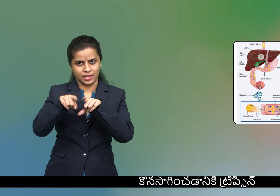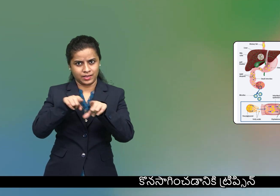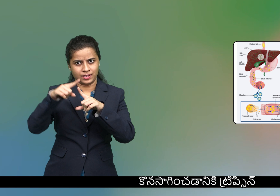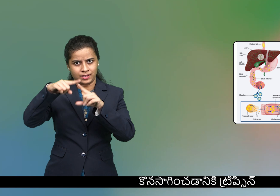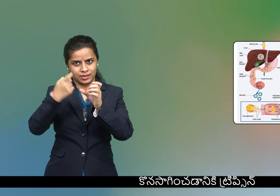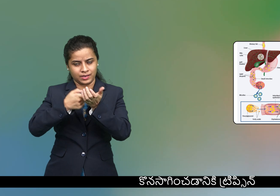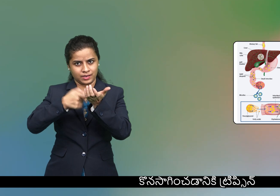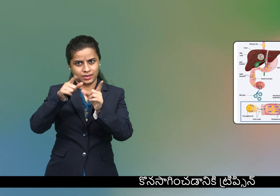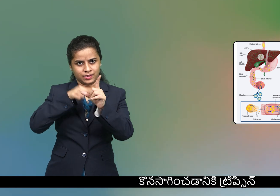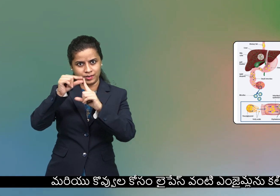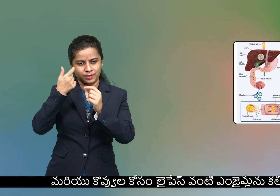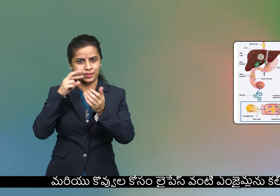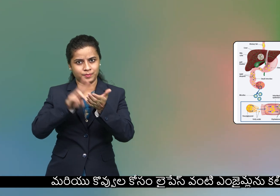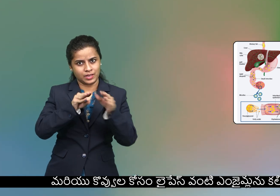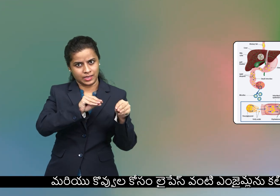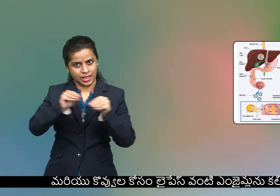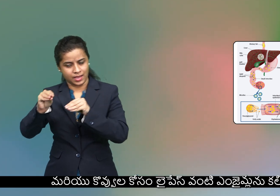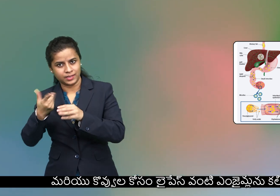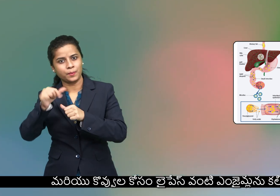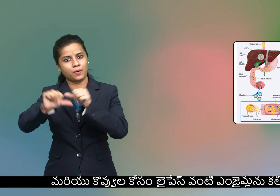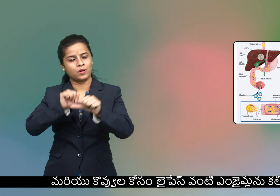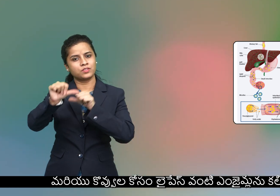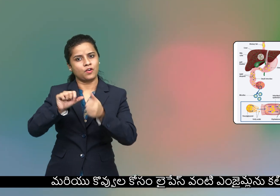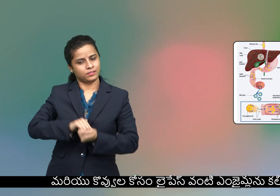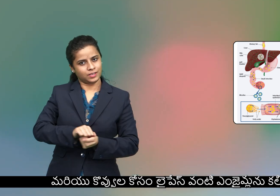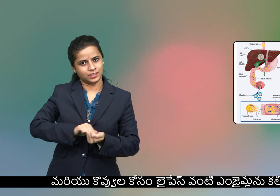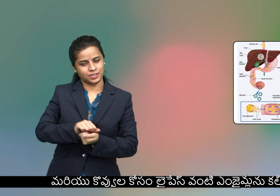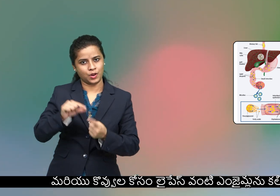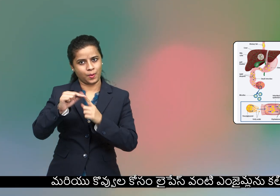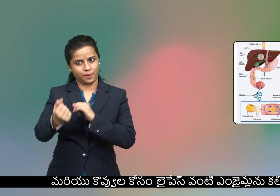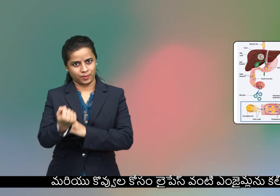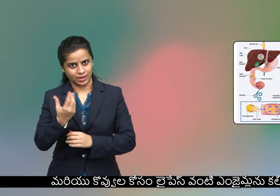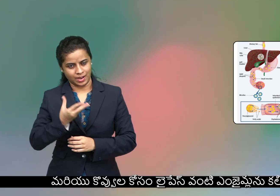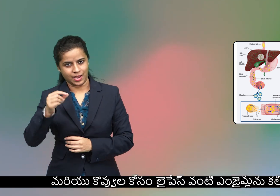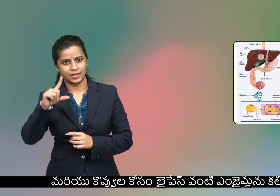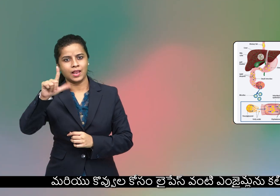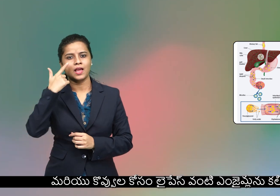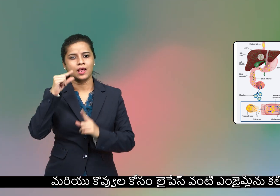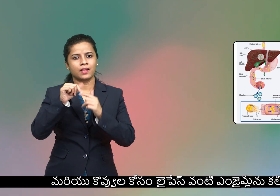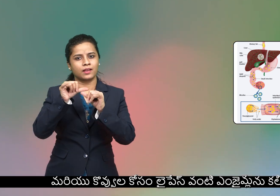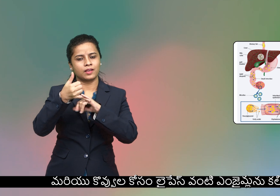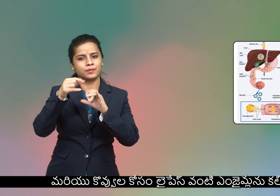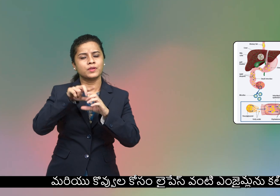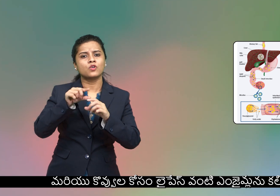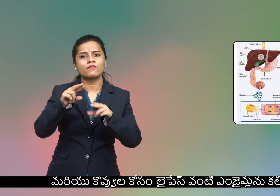కొనసాగించడానికి ట్రిప్సిన్ మరియు కొవ్వుల కోసం లైఫేస్ వంటి ఎంజైమ్లను కలిగి ఉంటుంది.